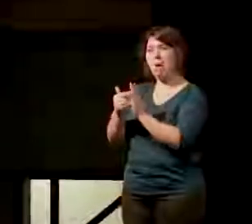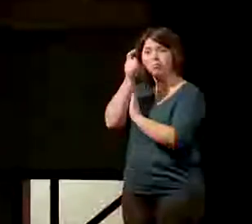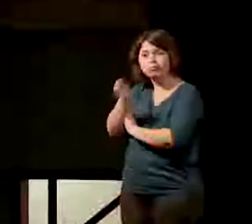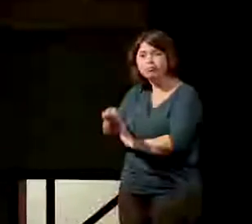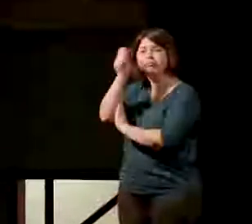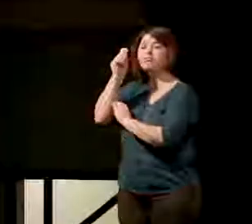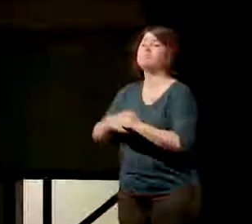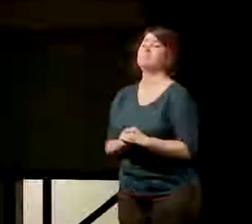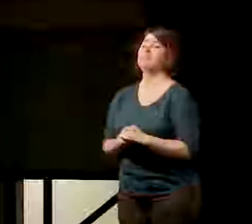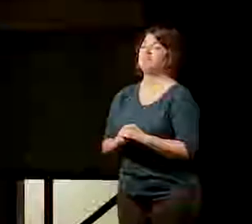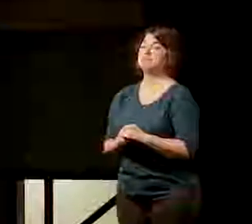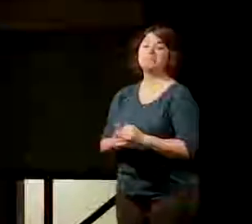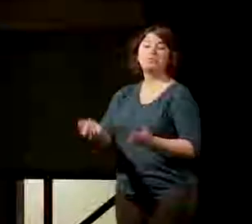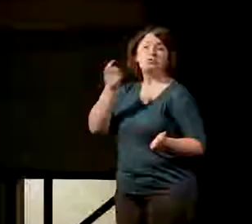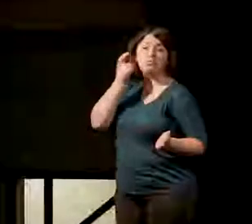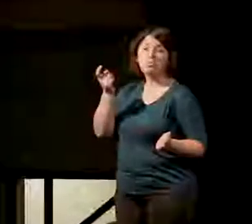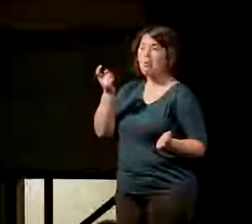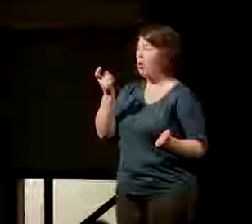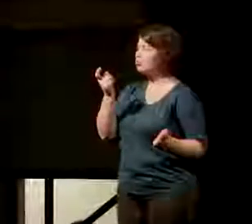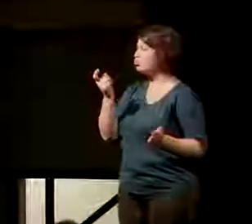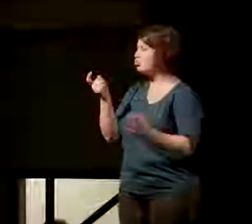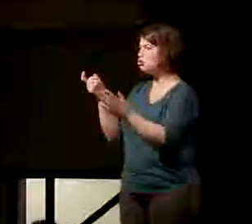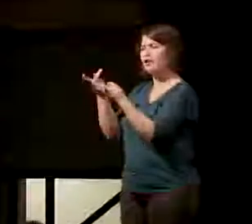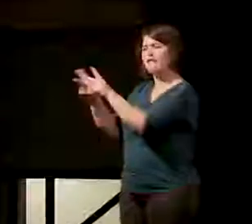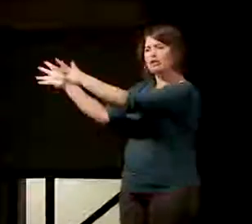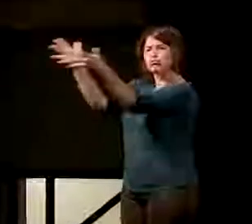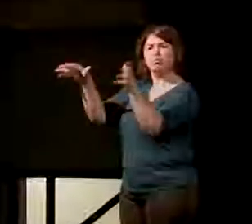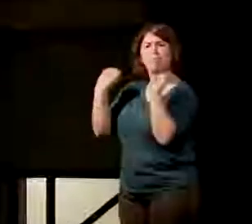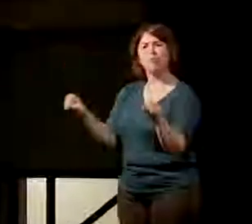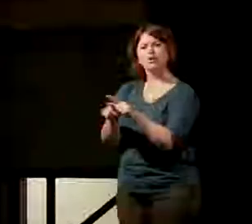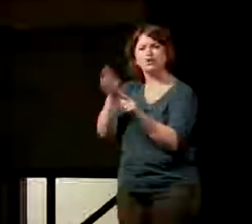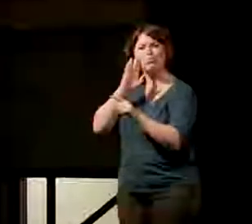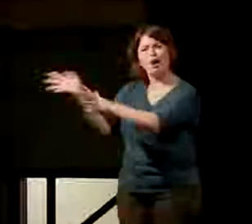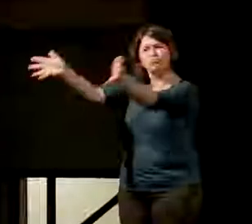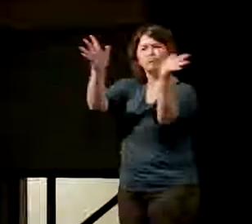je pense que vous méritez des applaudissements, donc j'aimerais que là aussi,